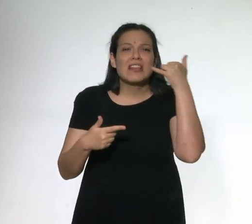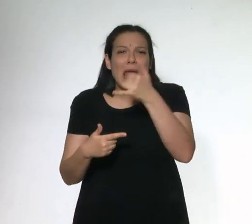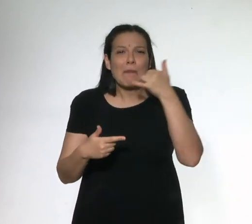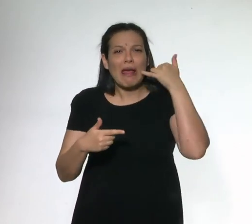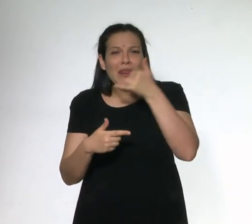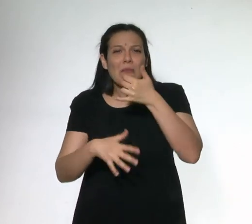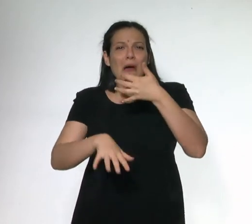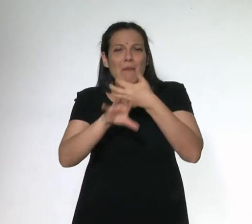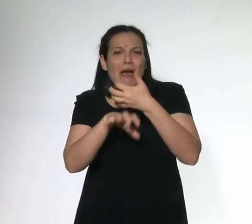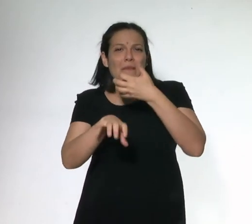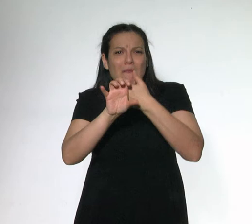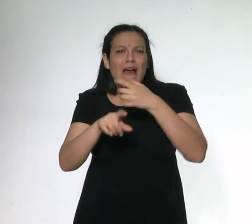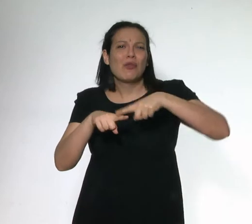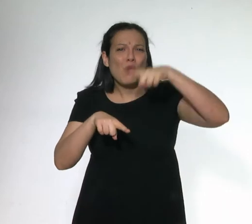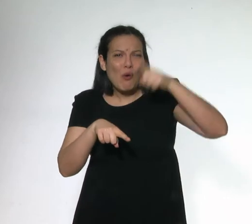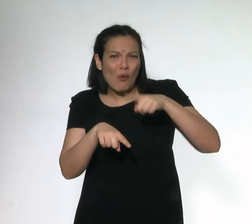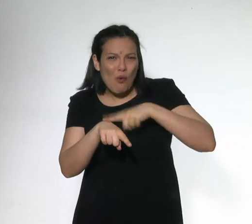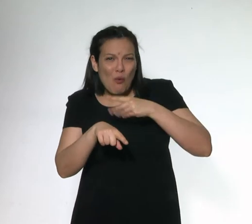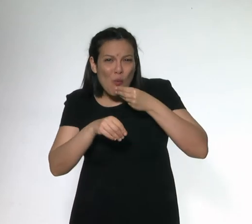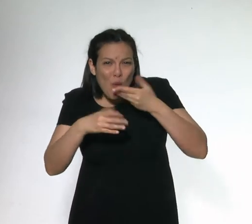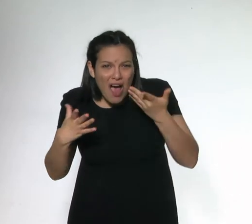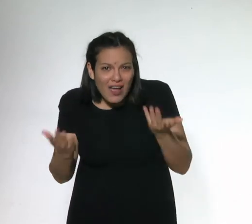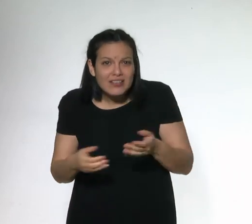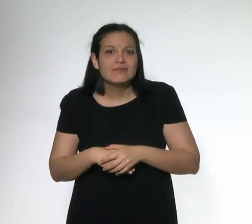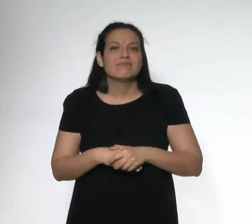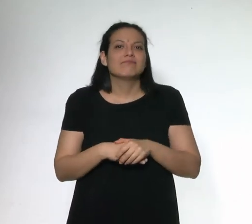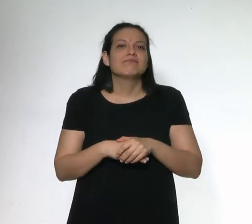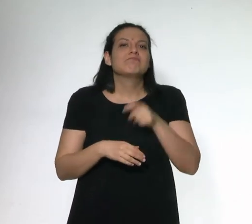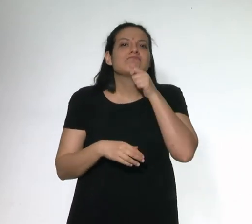¿Se enoja si salís con tus amigues o tu familia?